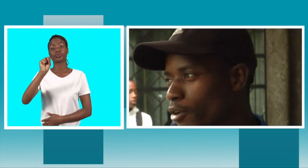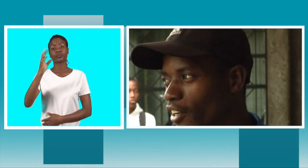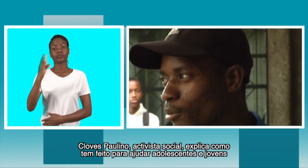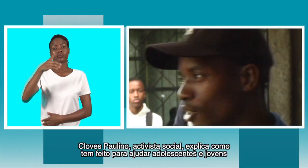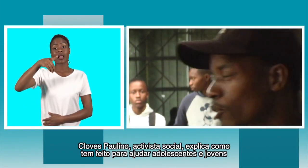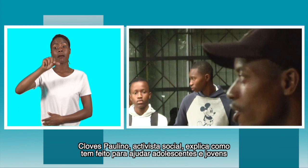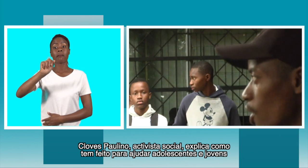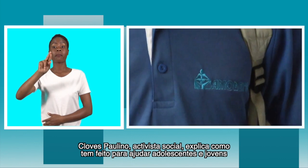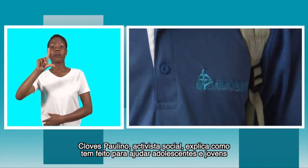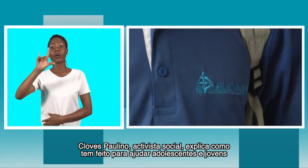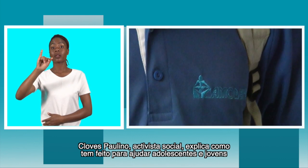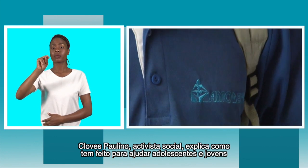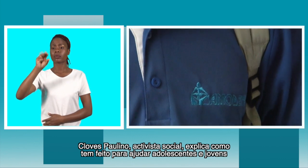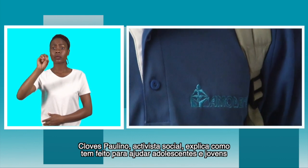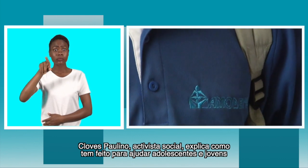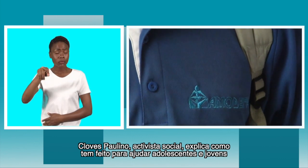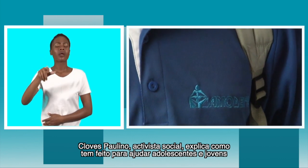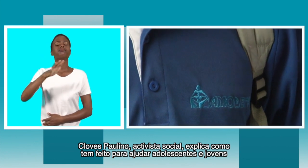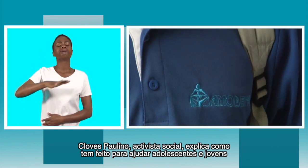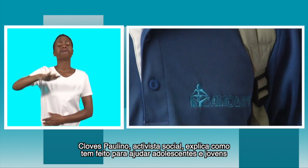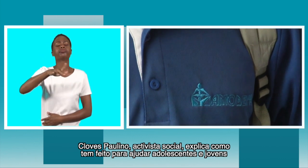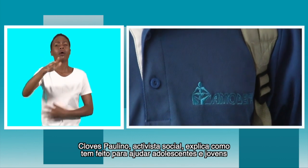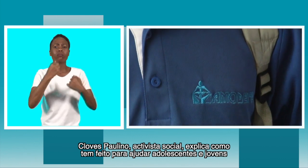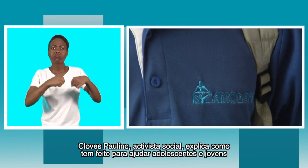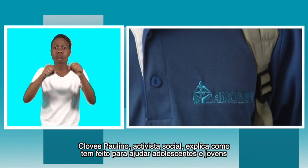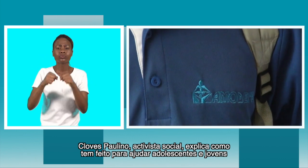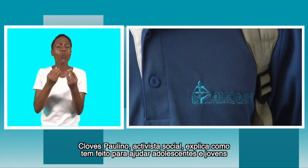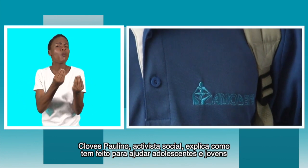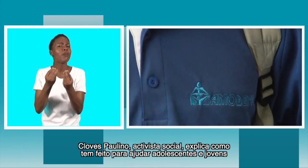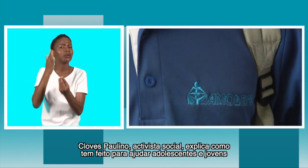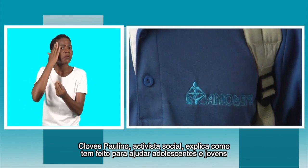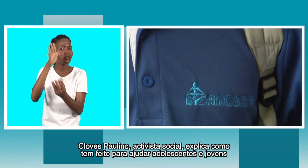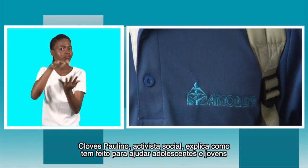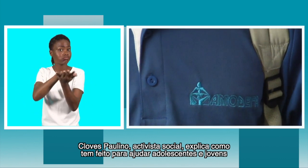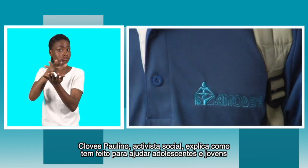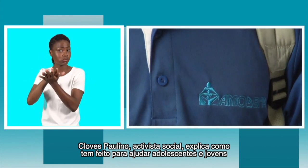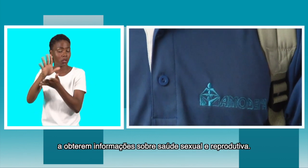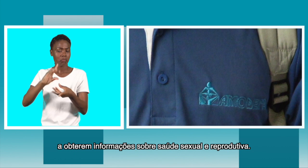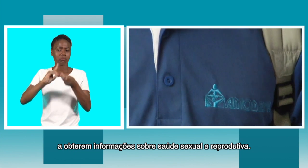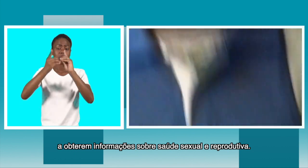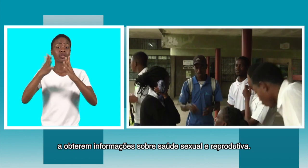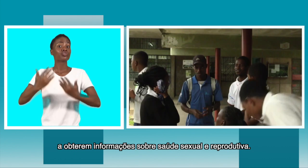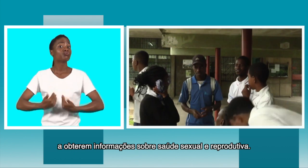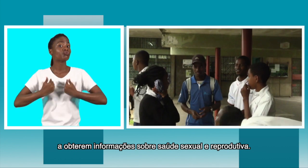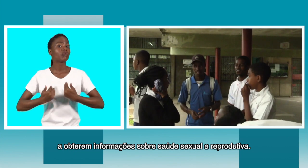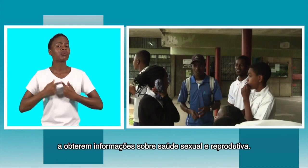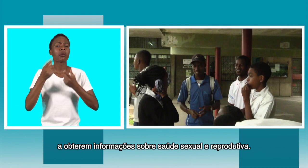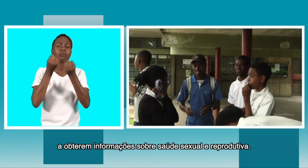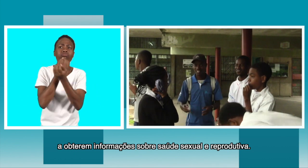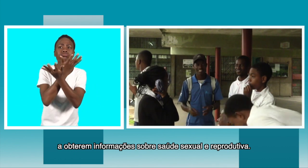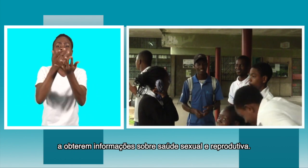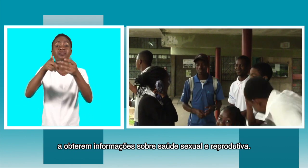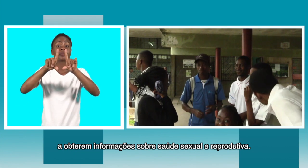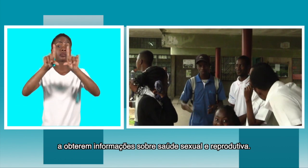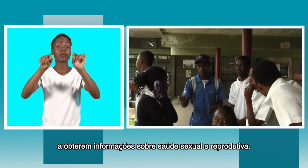Clóvis Paulino, ativista social, explica como tem feito para ajudar adolescentes e jovens a obter informações sobre